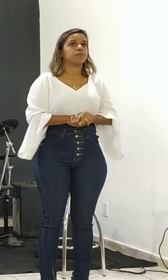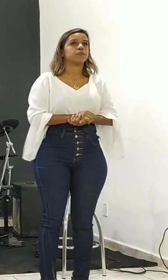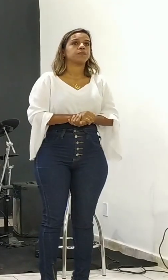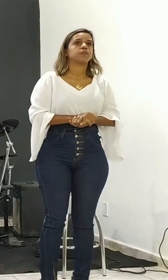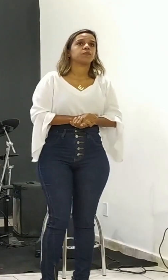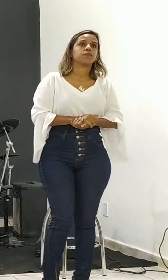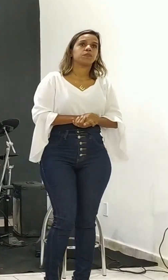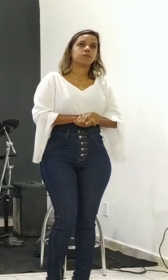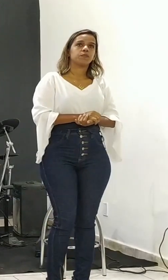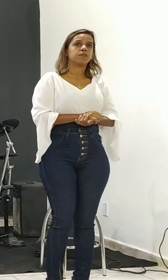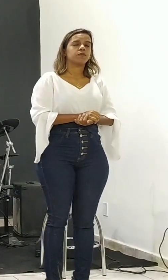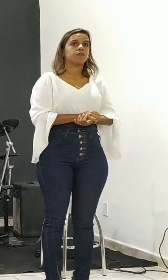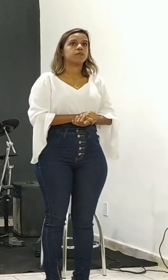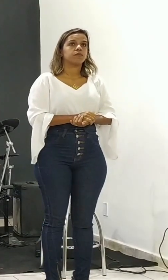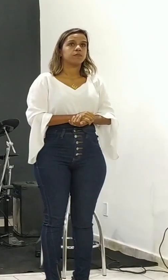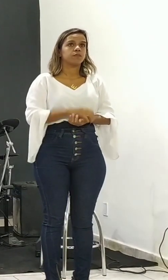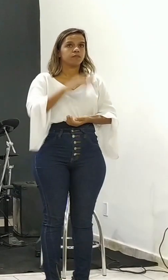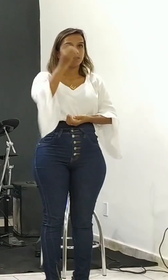Isso.